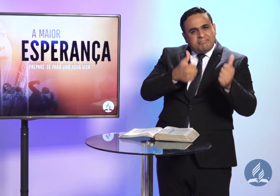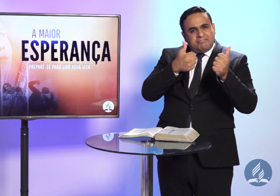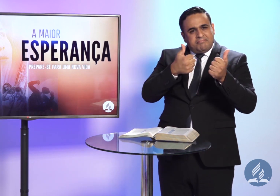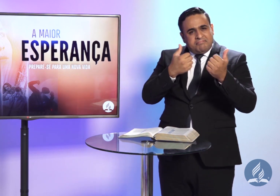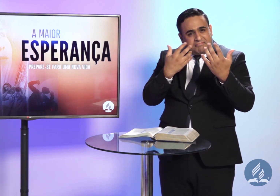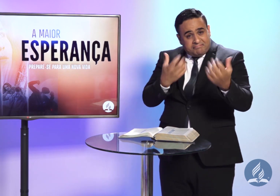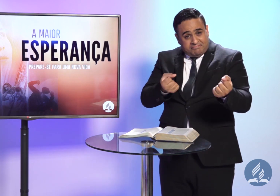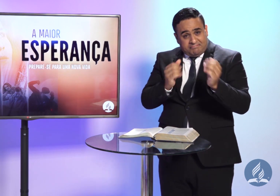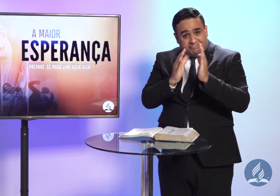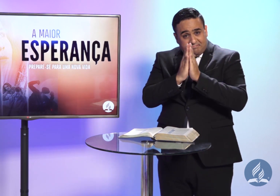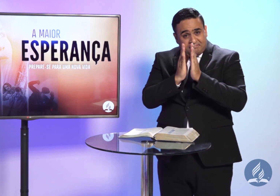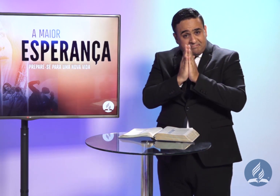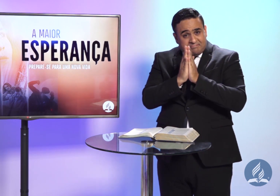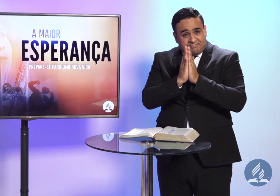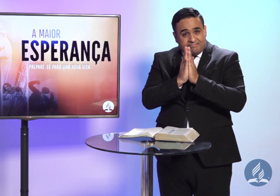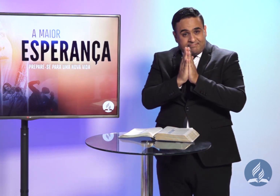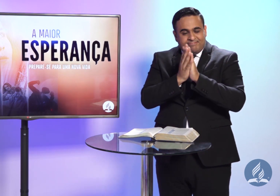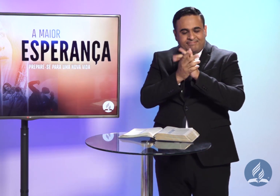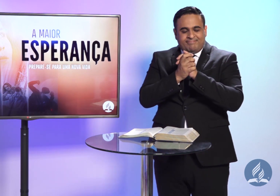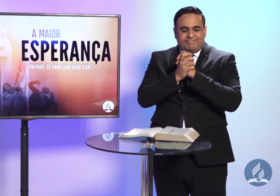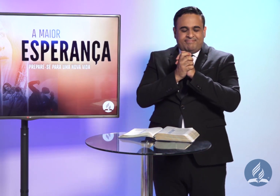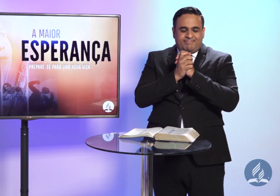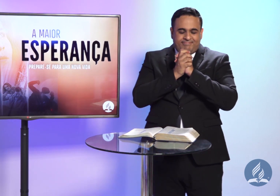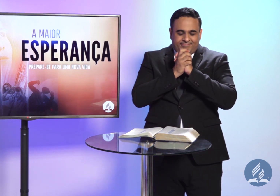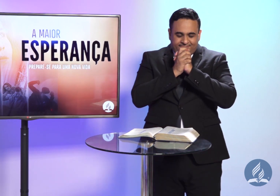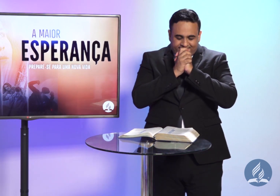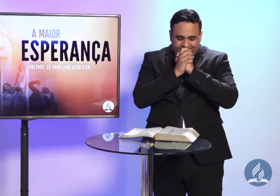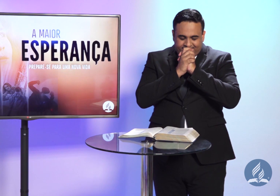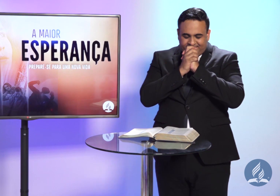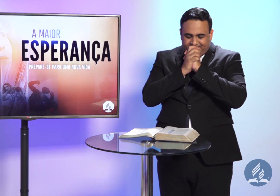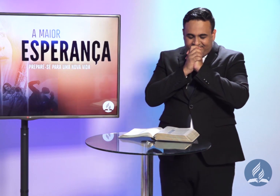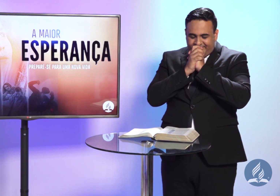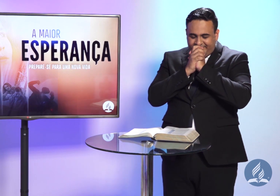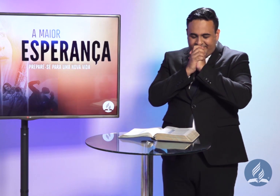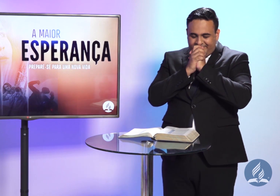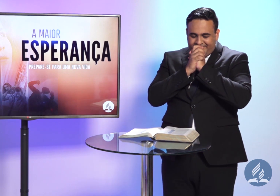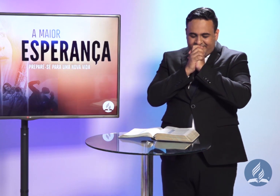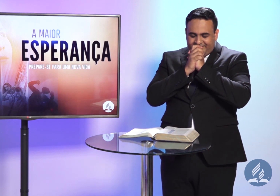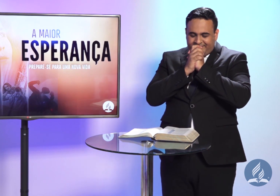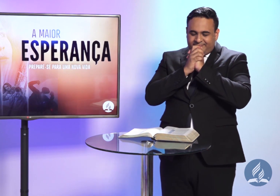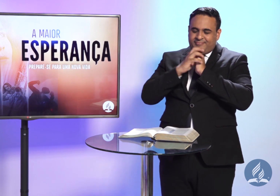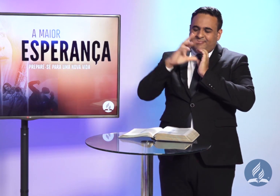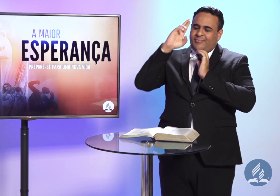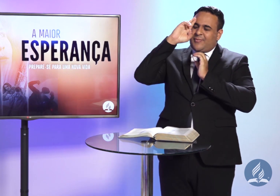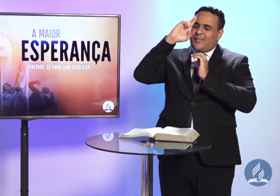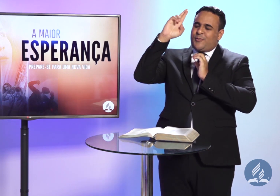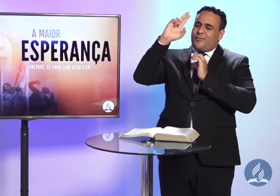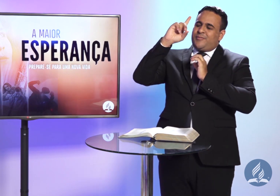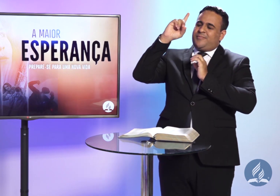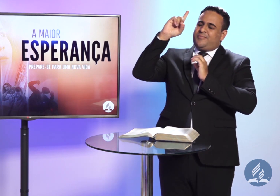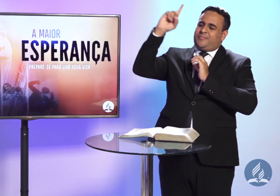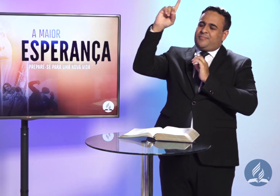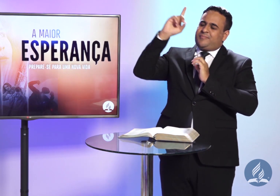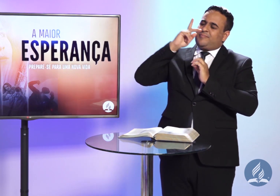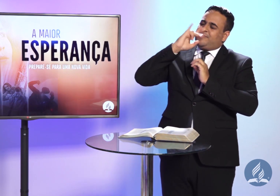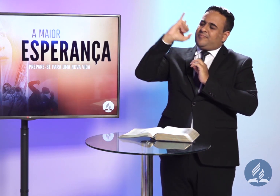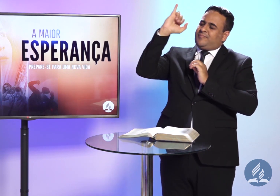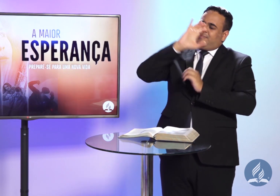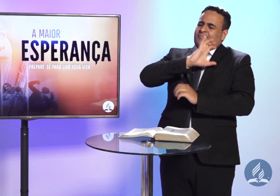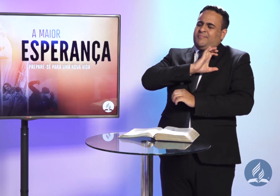momento, para que você possa sentir segurança e decidir-se pelo batismo. Vamos orar. Senhor Deus,